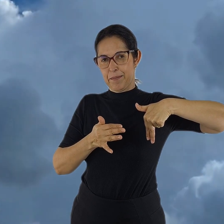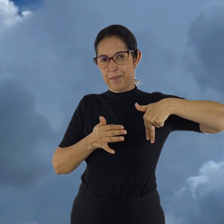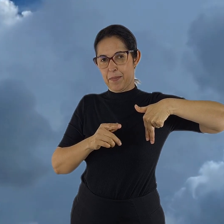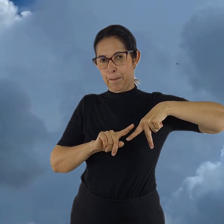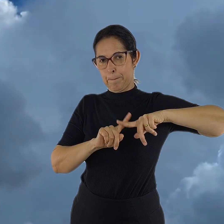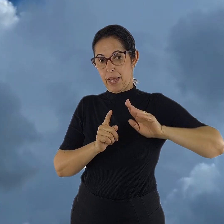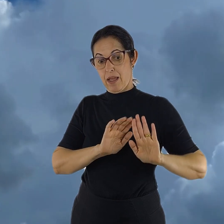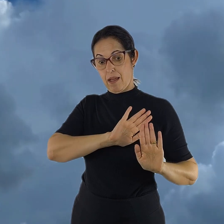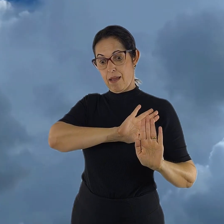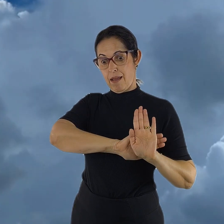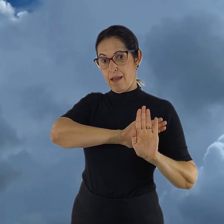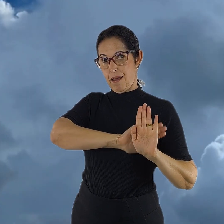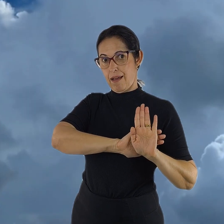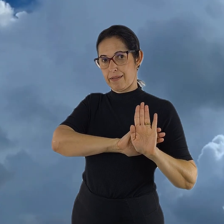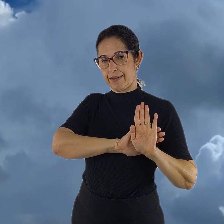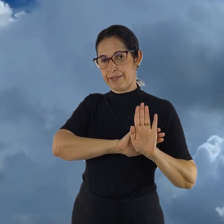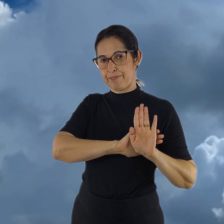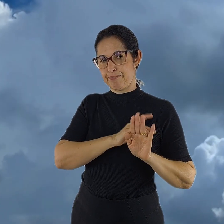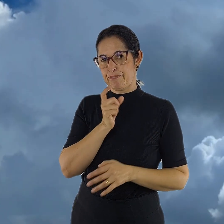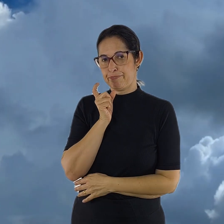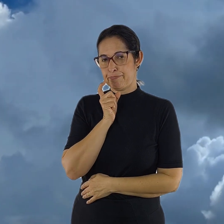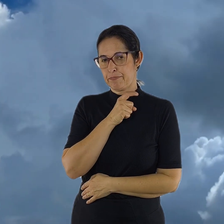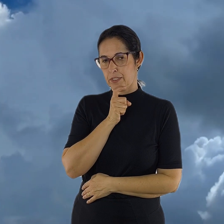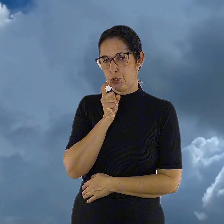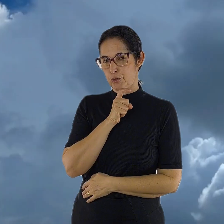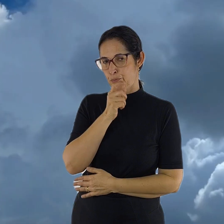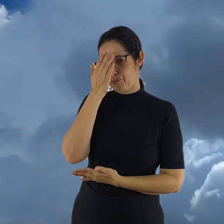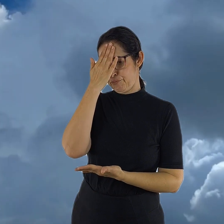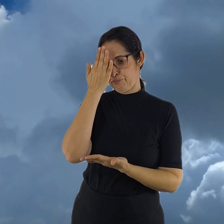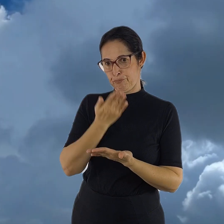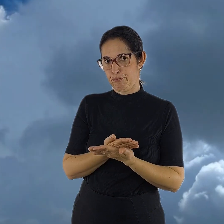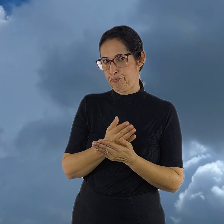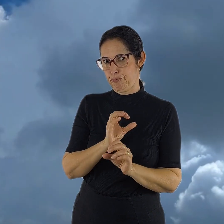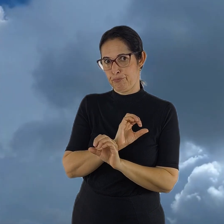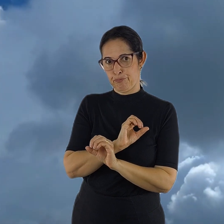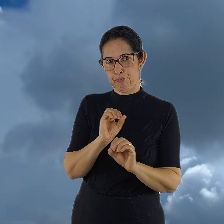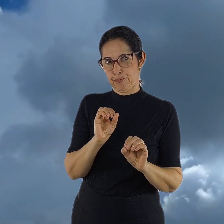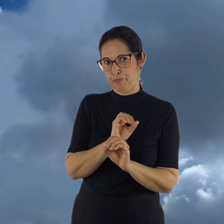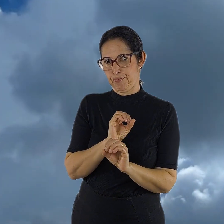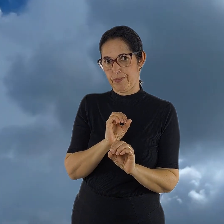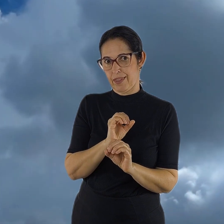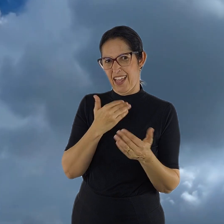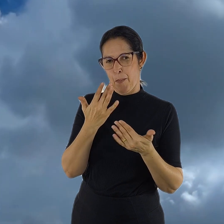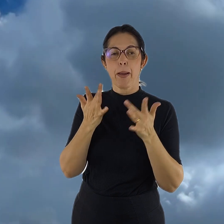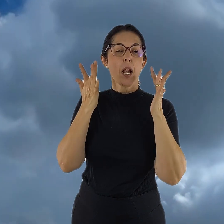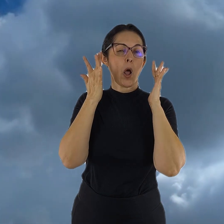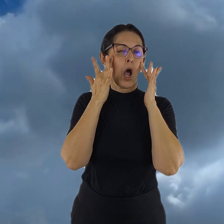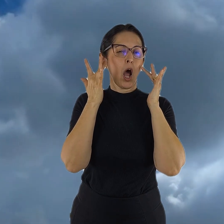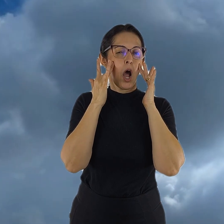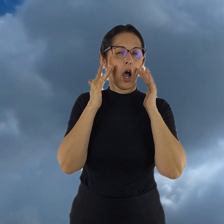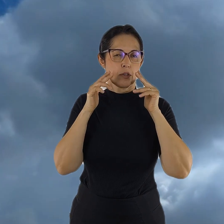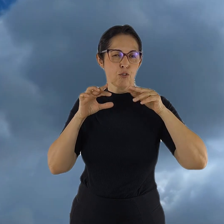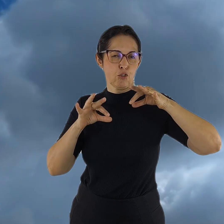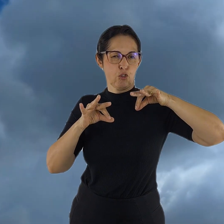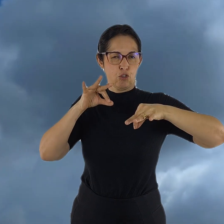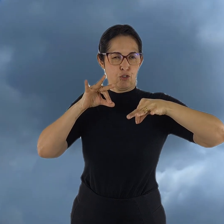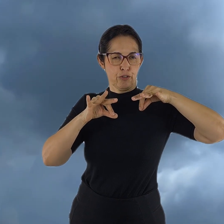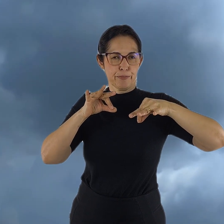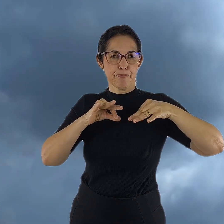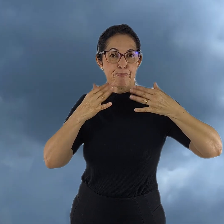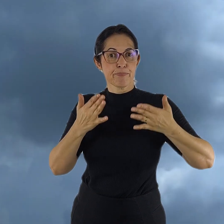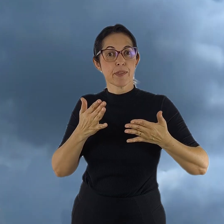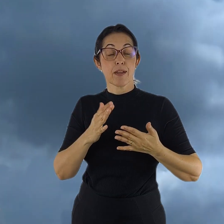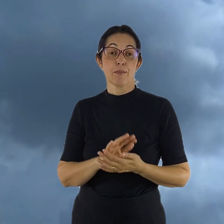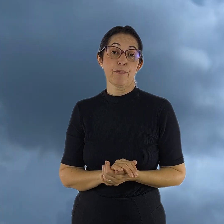Ele está encenando uma coisa que ele não é. Ele está representando o que ele não é. É um personagem que não é ele. E